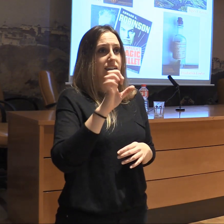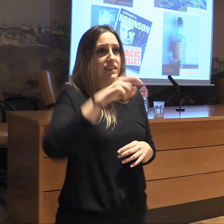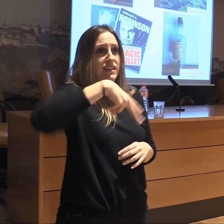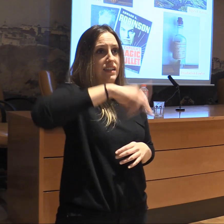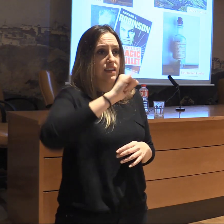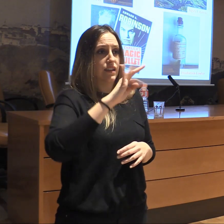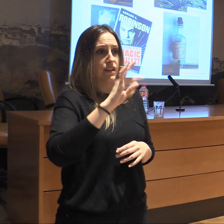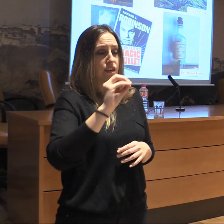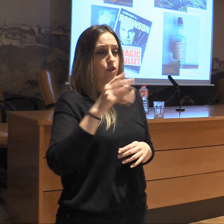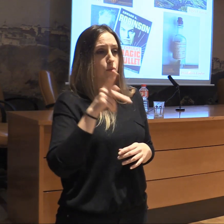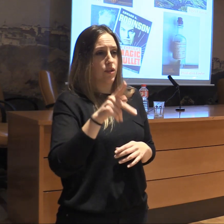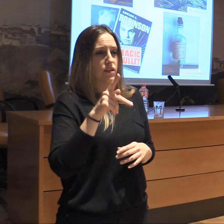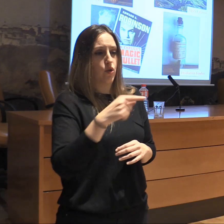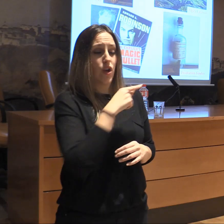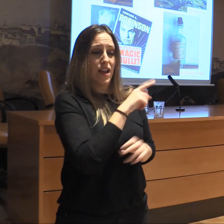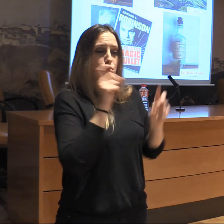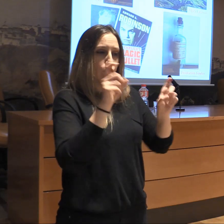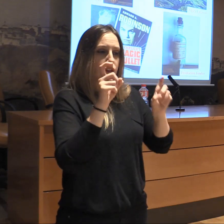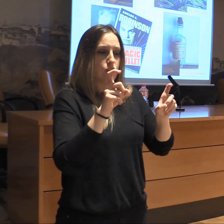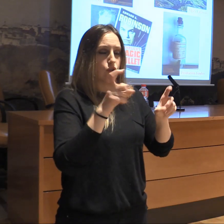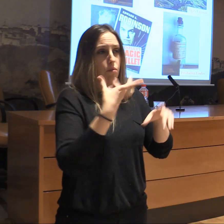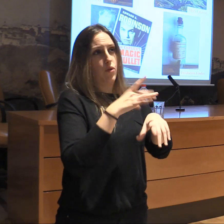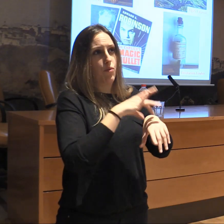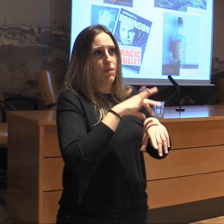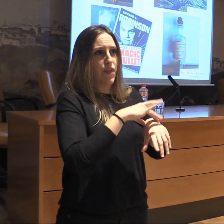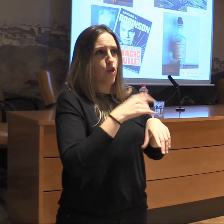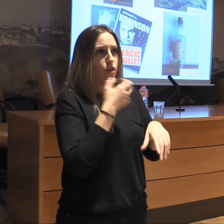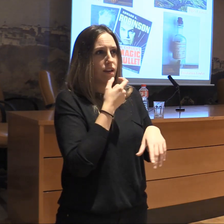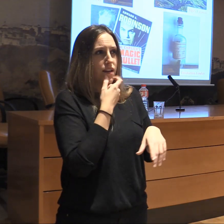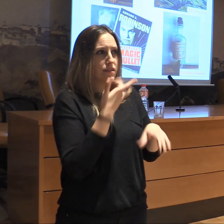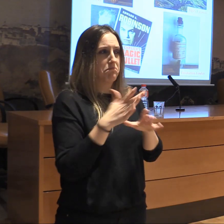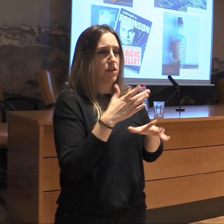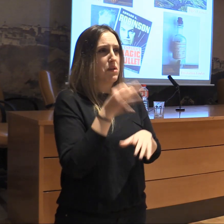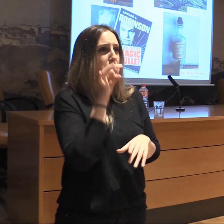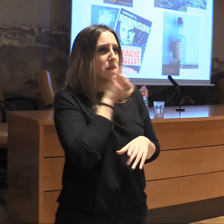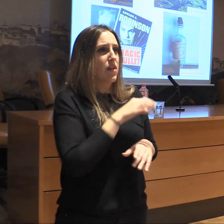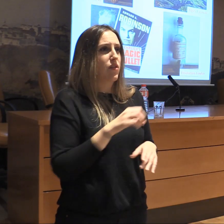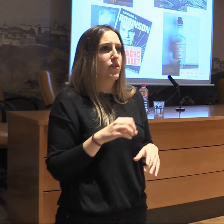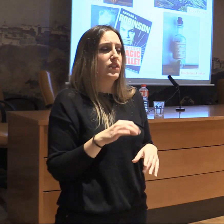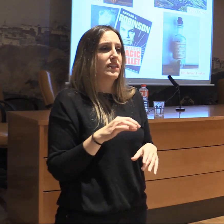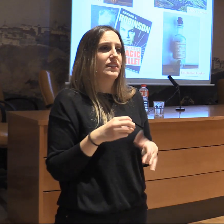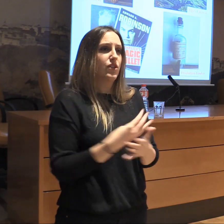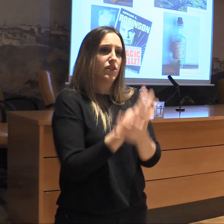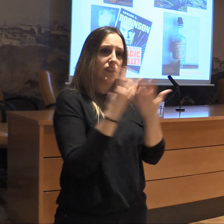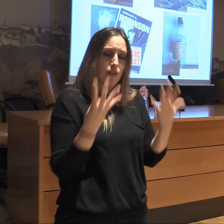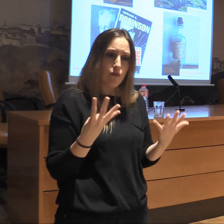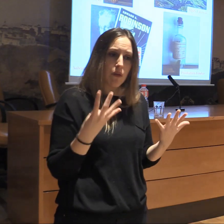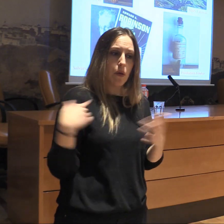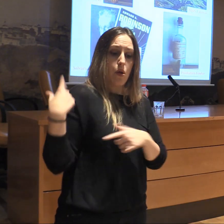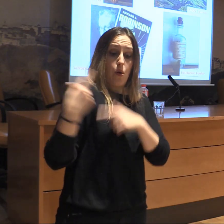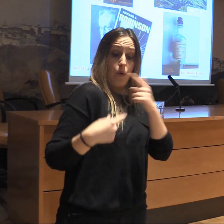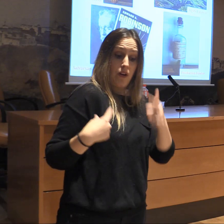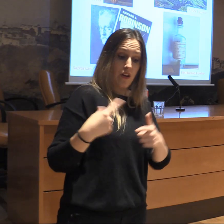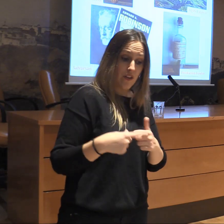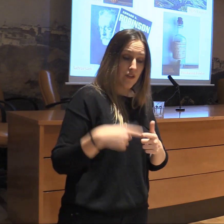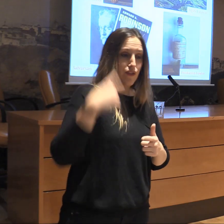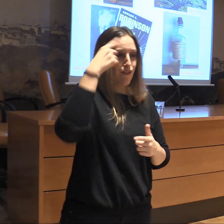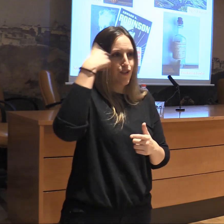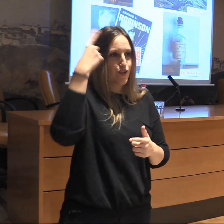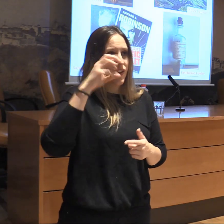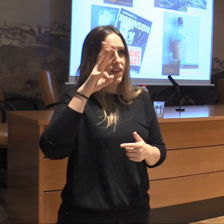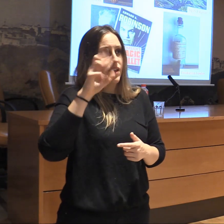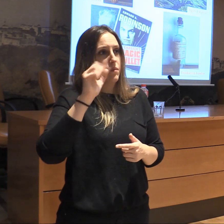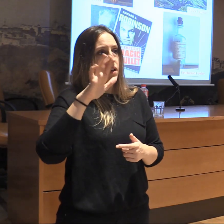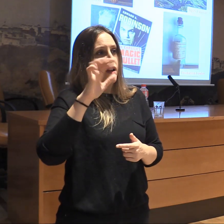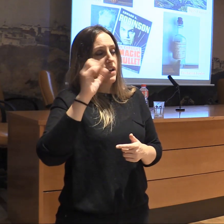El profesor Fowles, un médico inglés a mediados del siglo XIX, un heredero de la filosofía de Paracelso, que